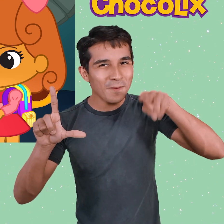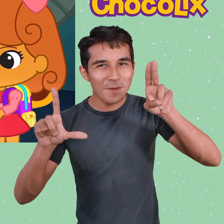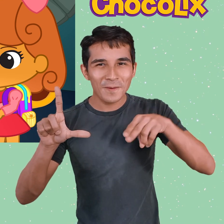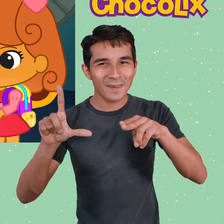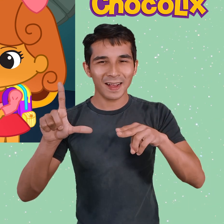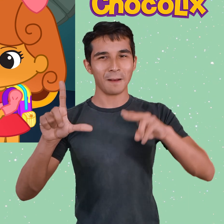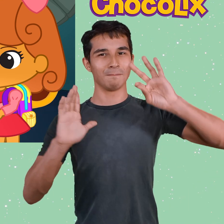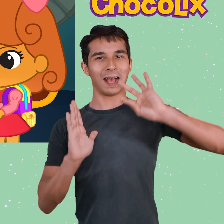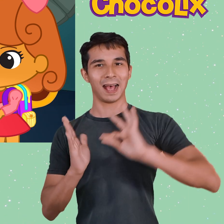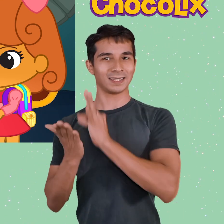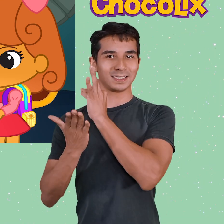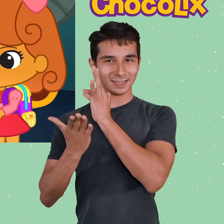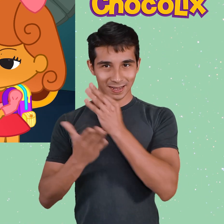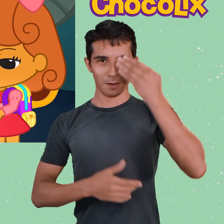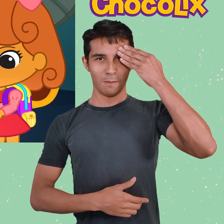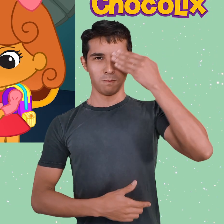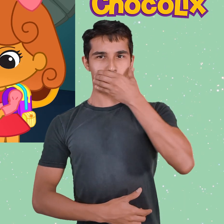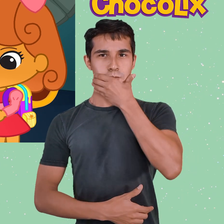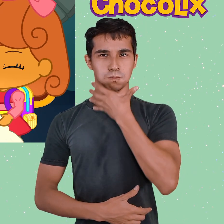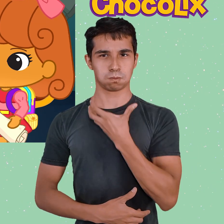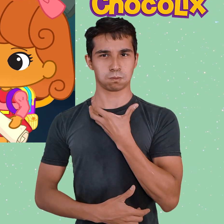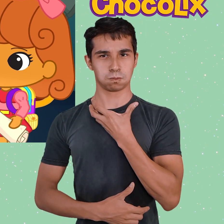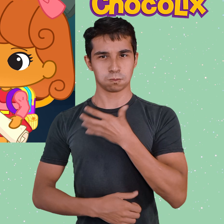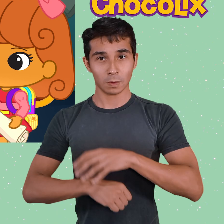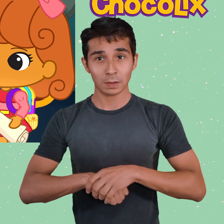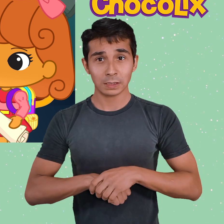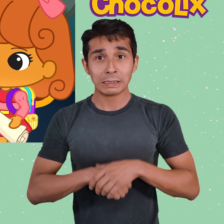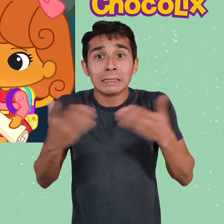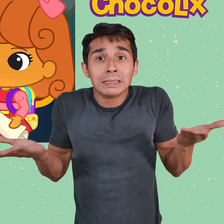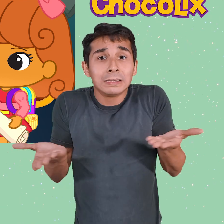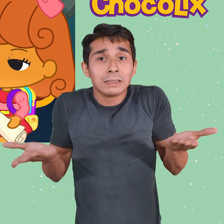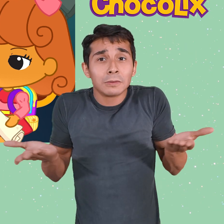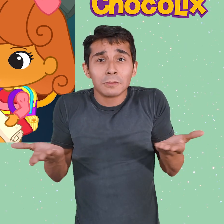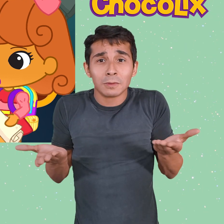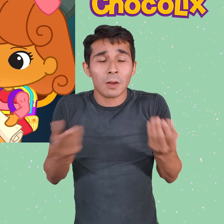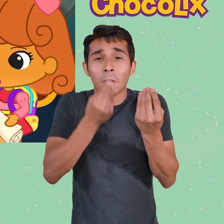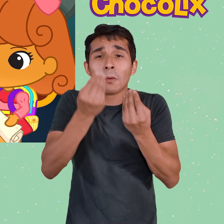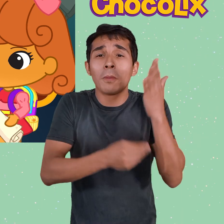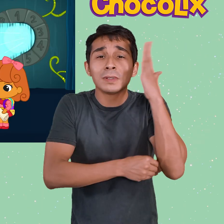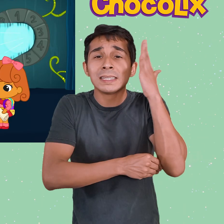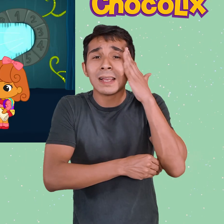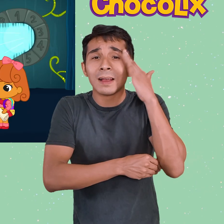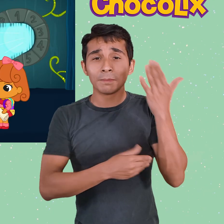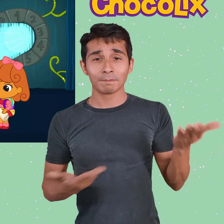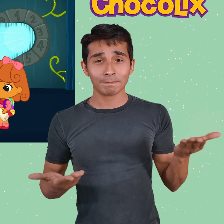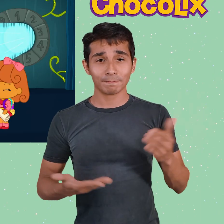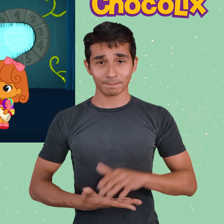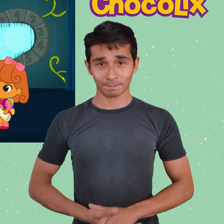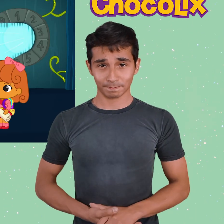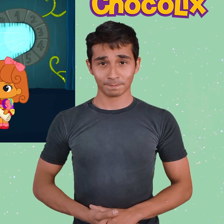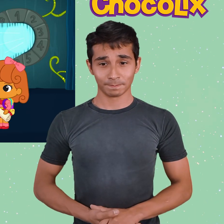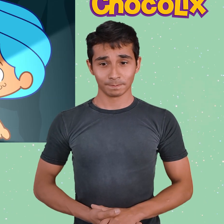Assinado Pirata Barba Choco. Arr! E agora? Como vamos descobrir essa senha?